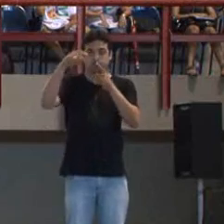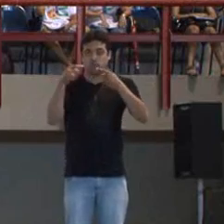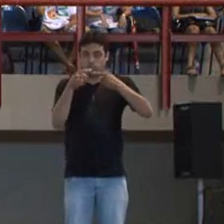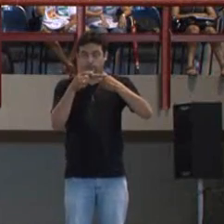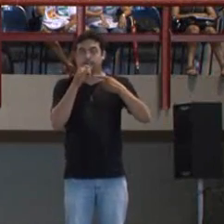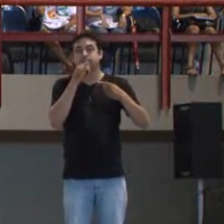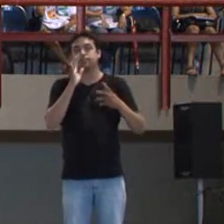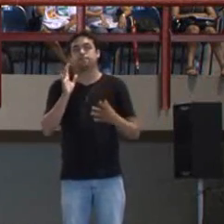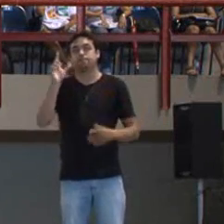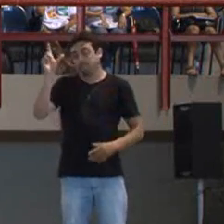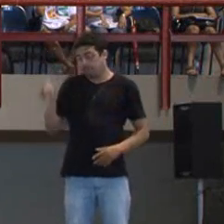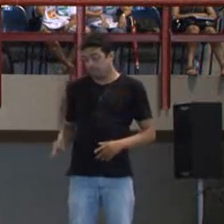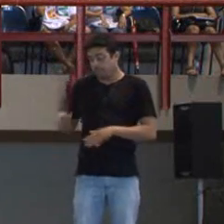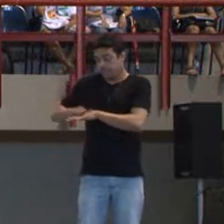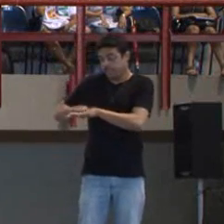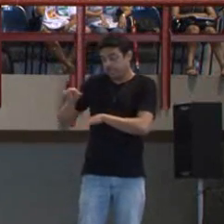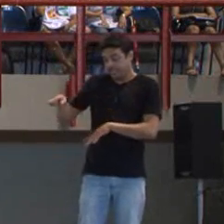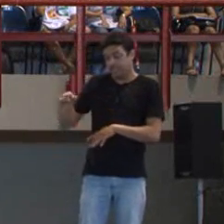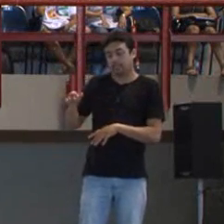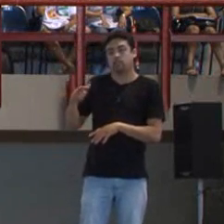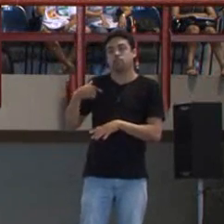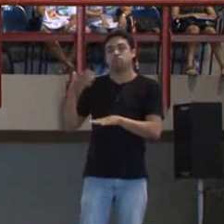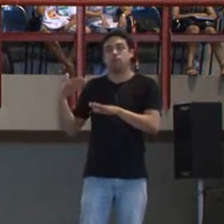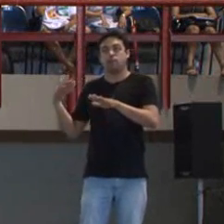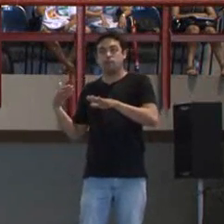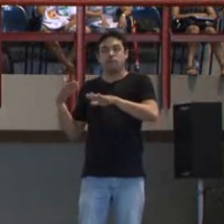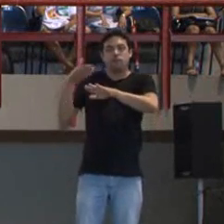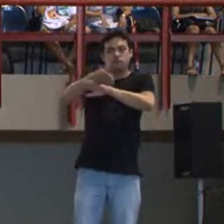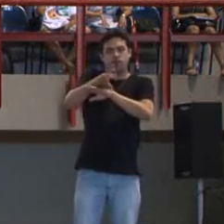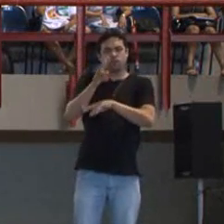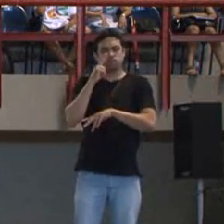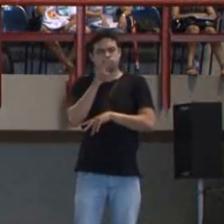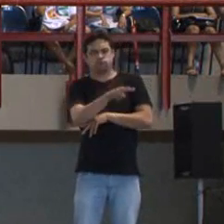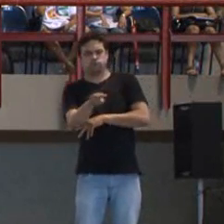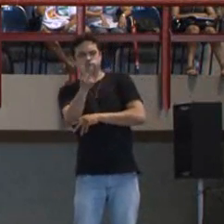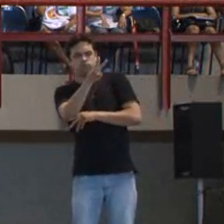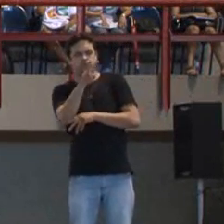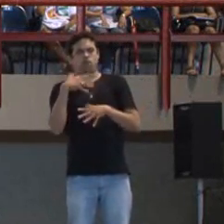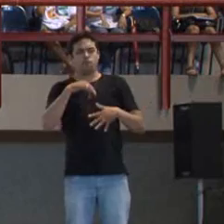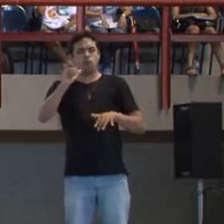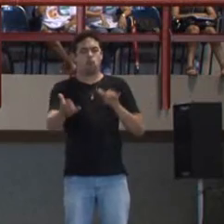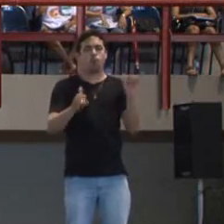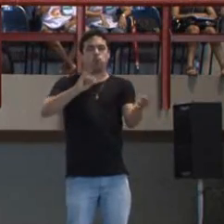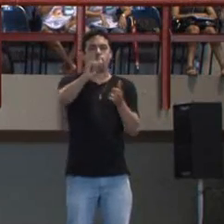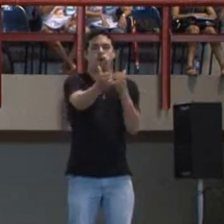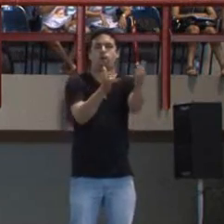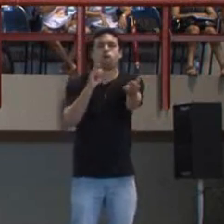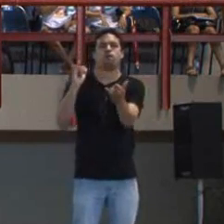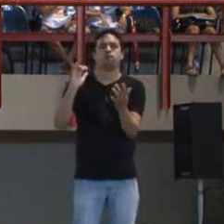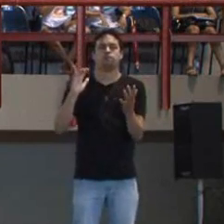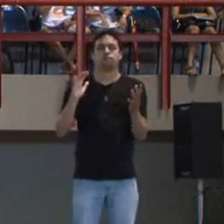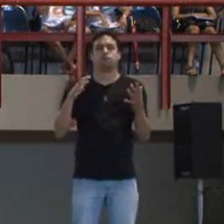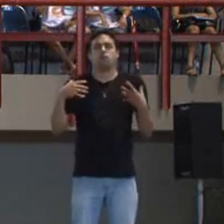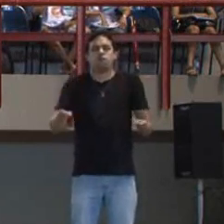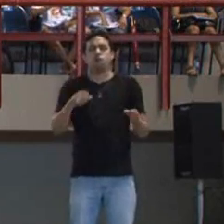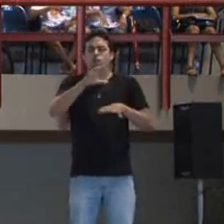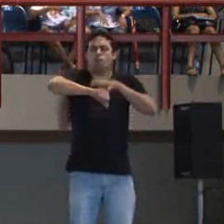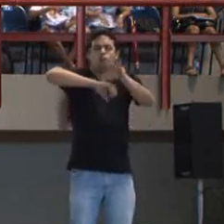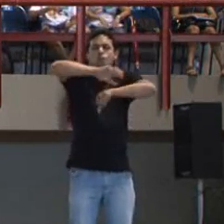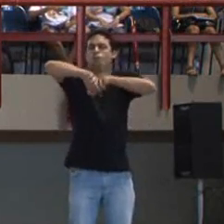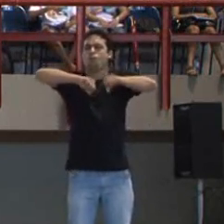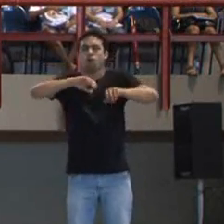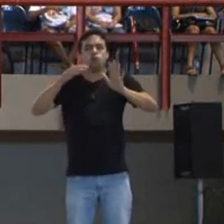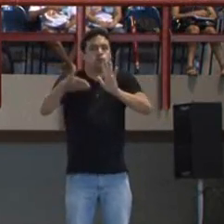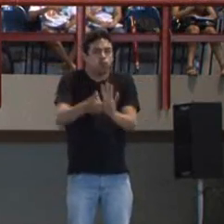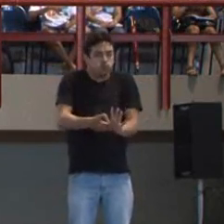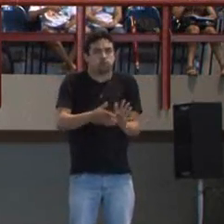Nassau, ele não foi o cara que veio e olhou e disse assim, vamos explorar. Vamos tirar o que tem